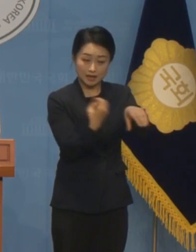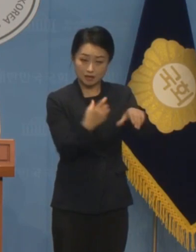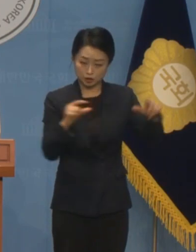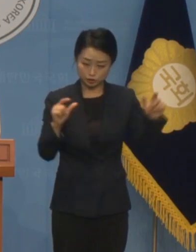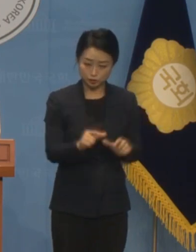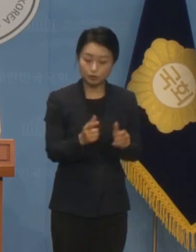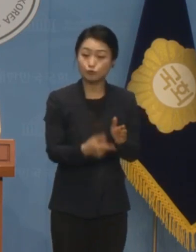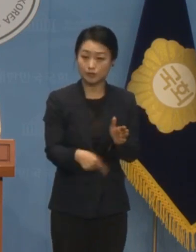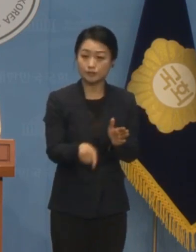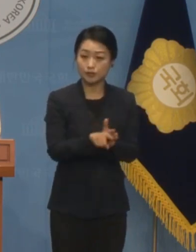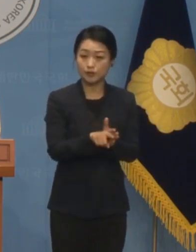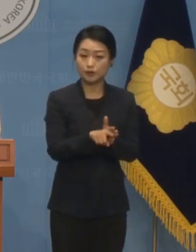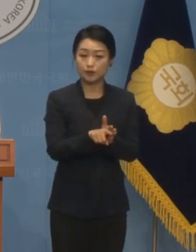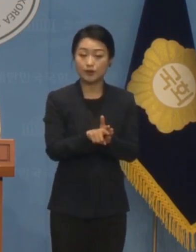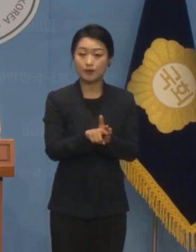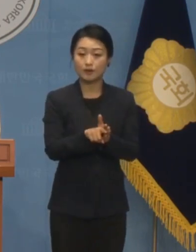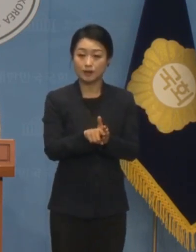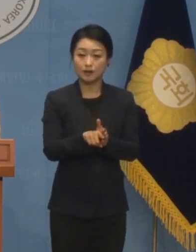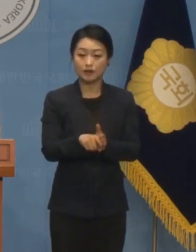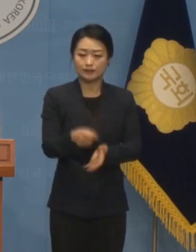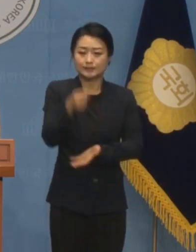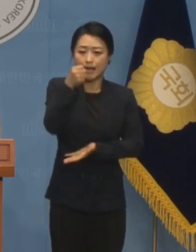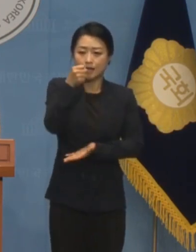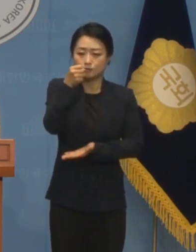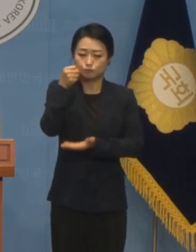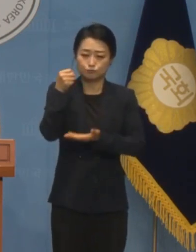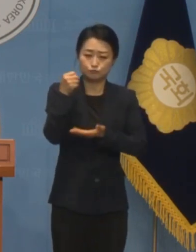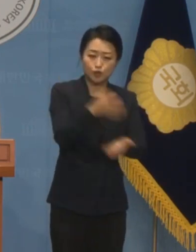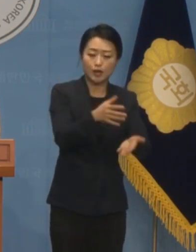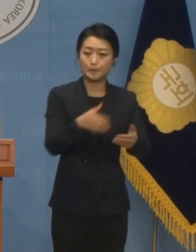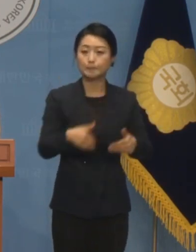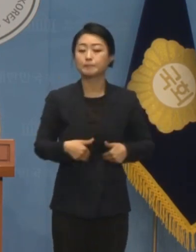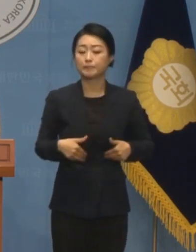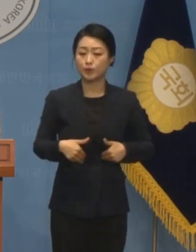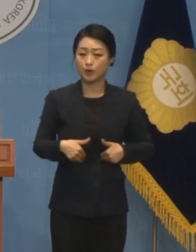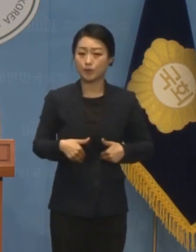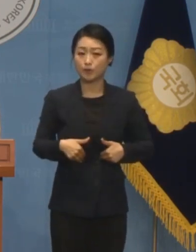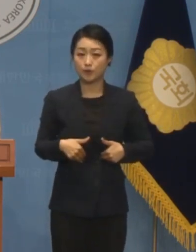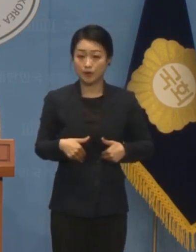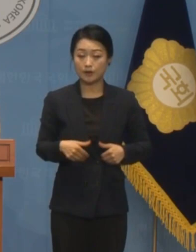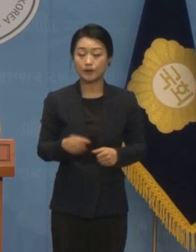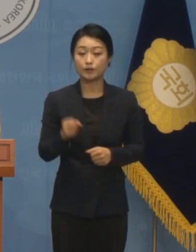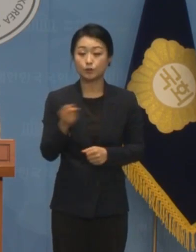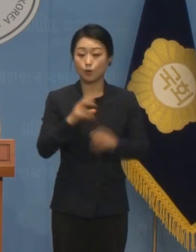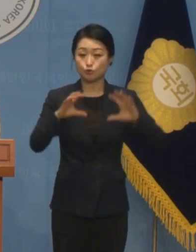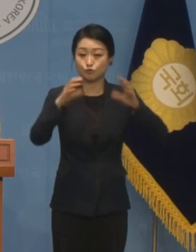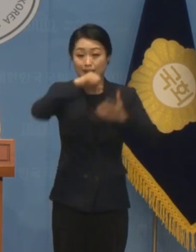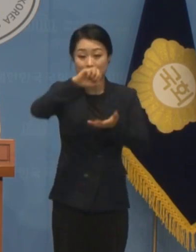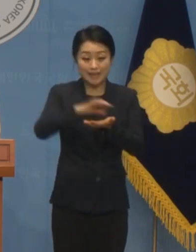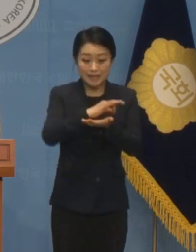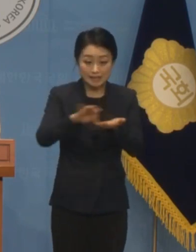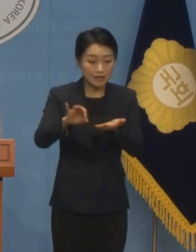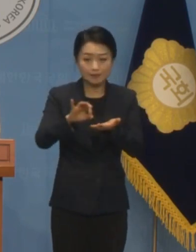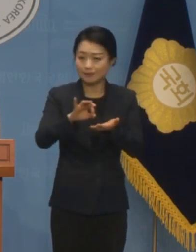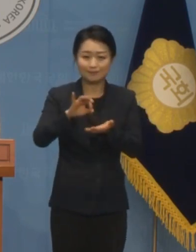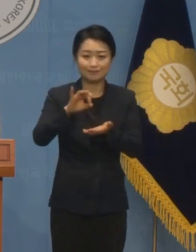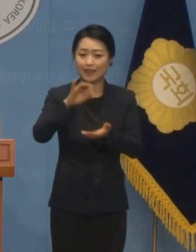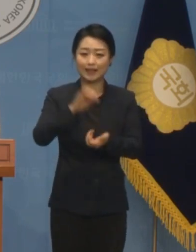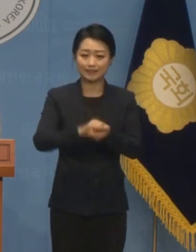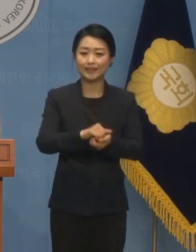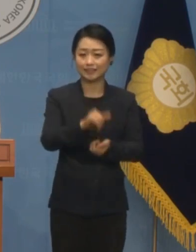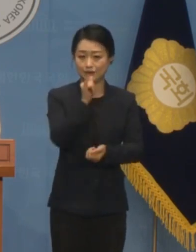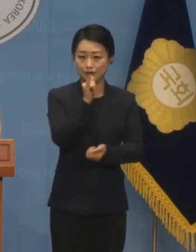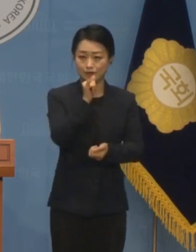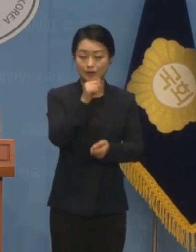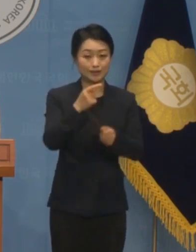전환을 위해서는 막대한 자금의 투자가 필요하며 이는 국가 예산만으로는 한계가 있기